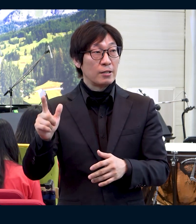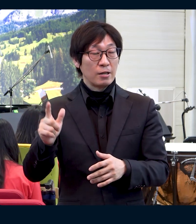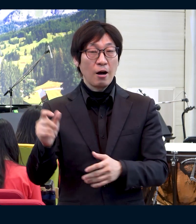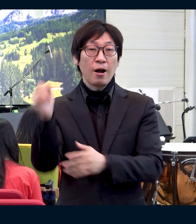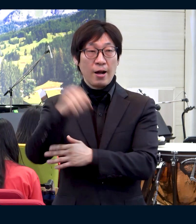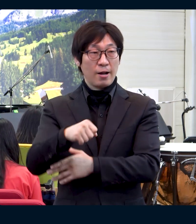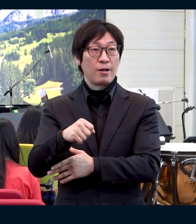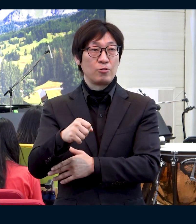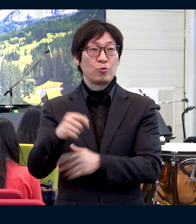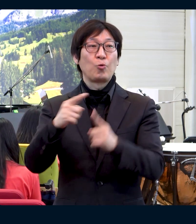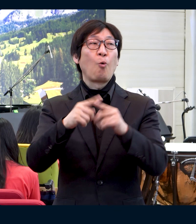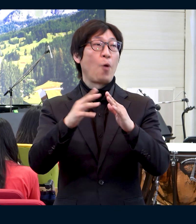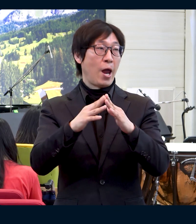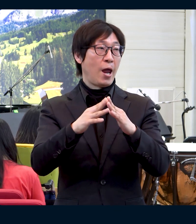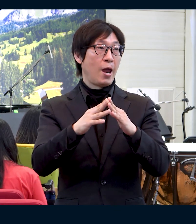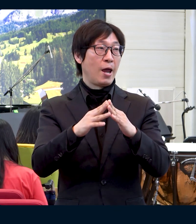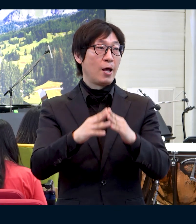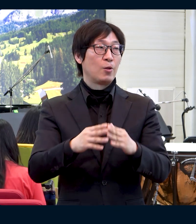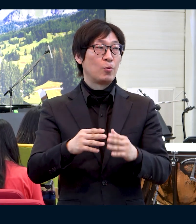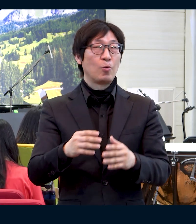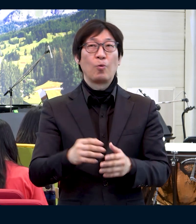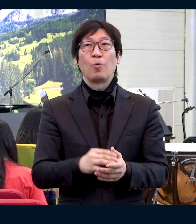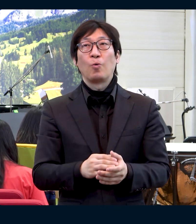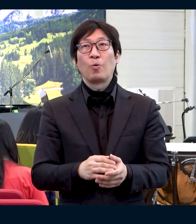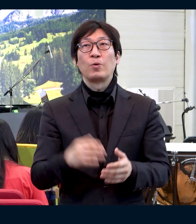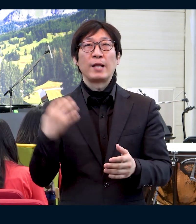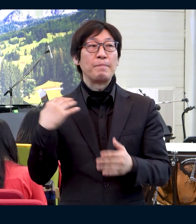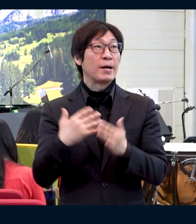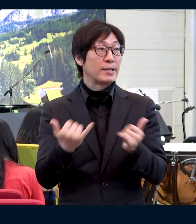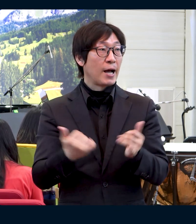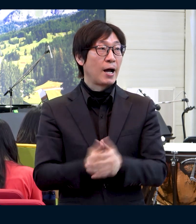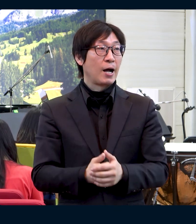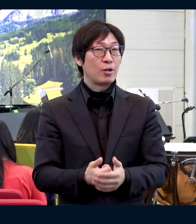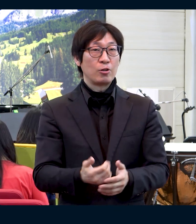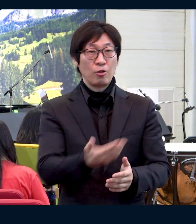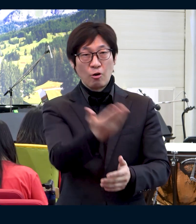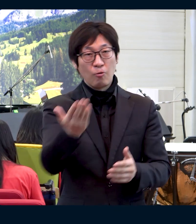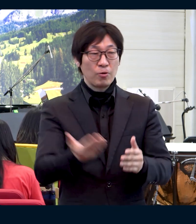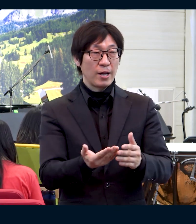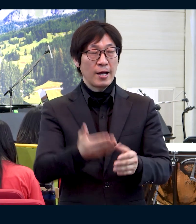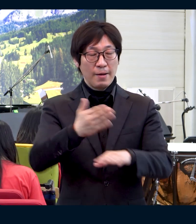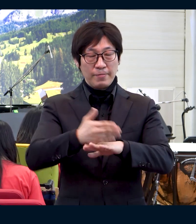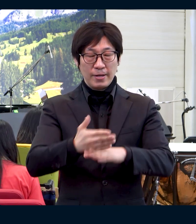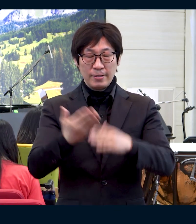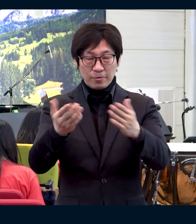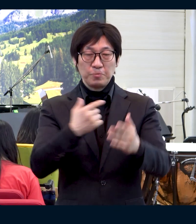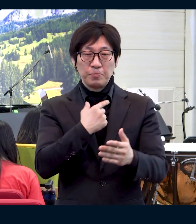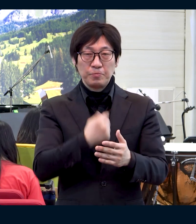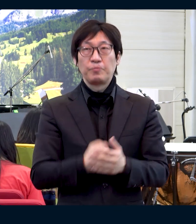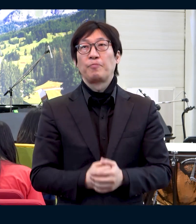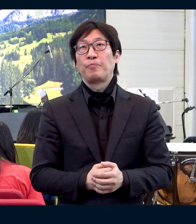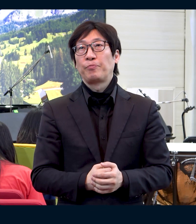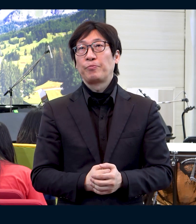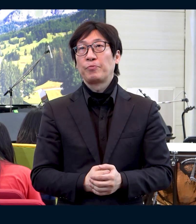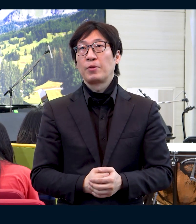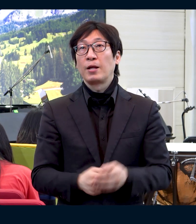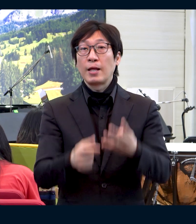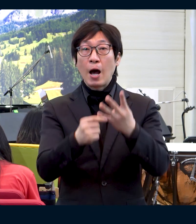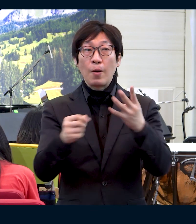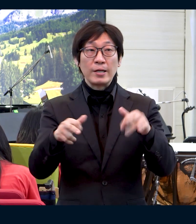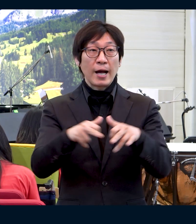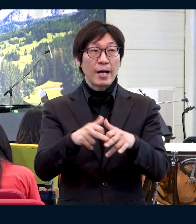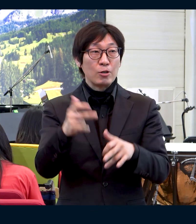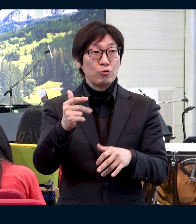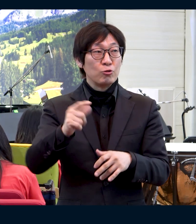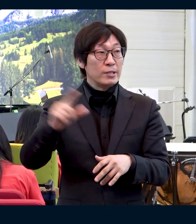기회를 주신 그 교회와 우리 당회원님들과 또 우리 성도들에게 너무 감사를 드립니다. 4월 장애인 주일로